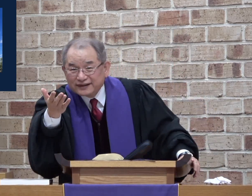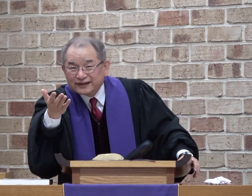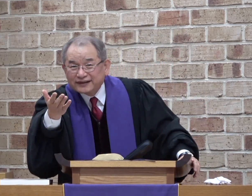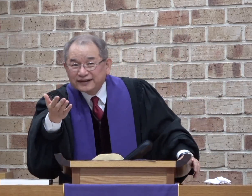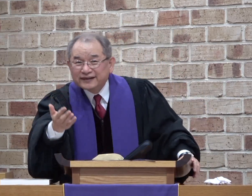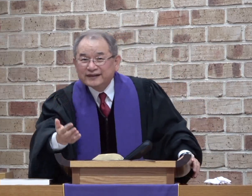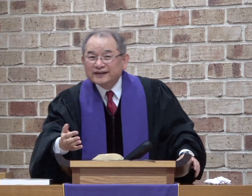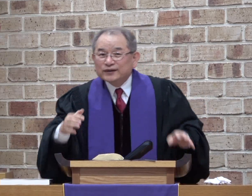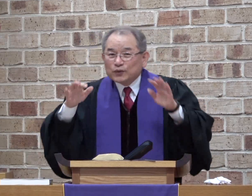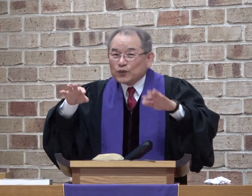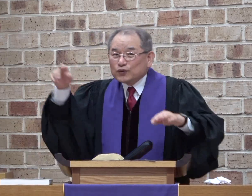오늘